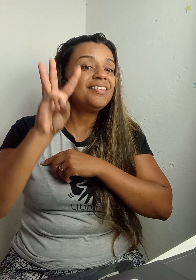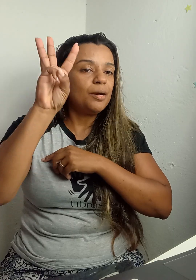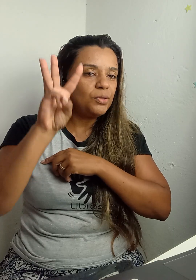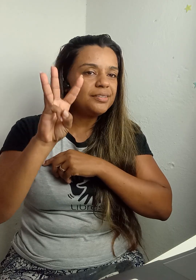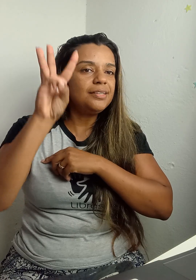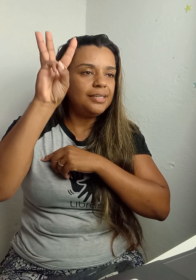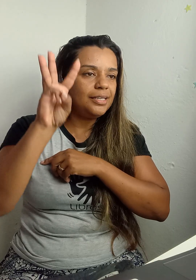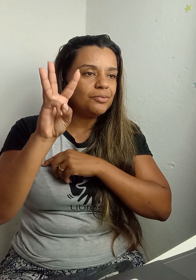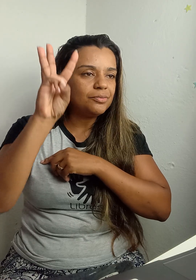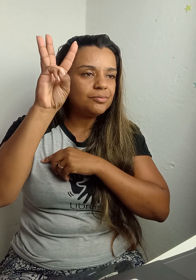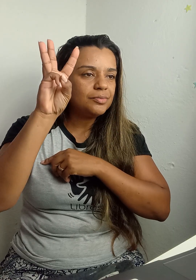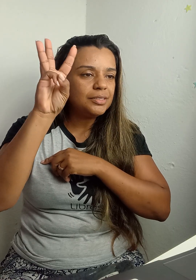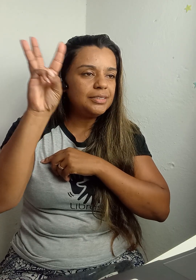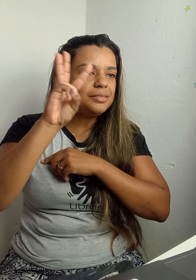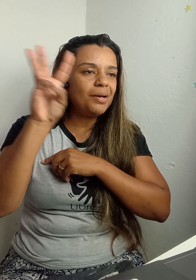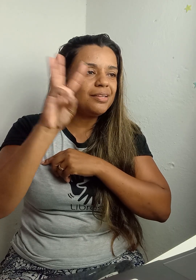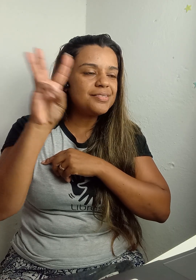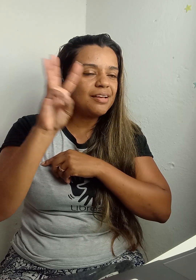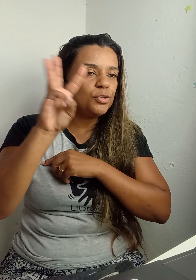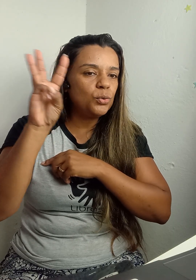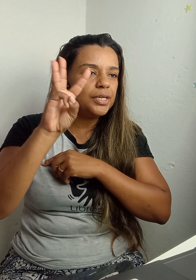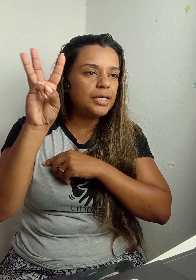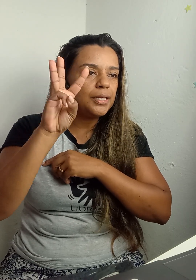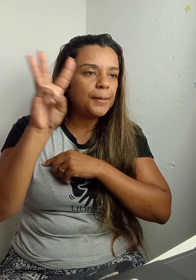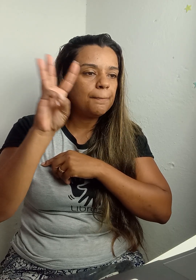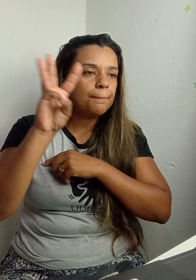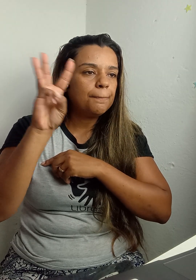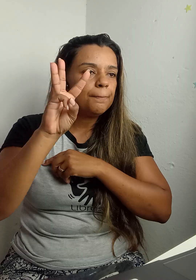W é tranquinho. E se balançar, virou o quê?